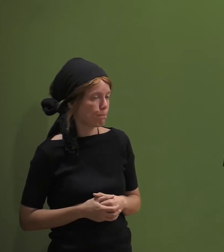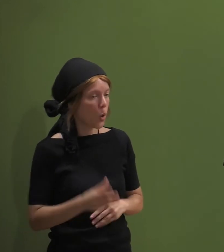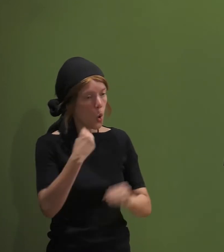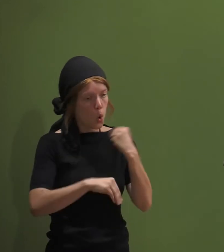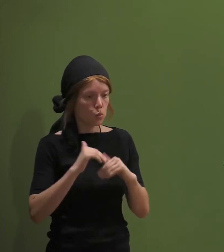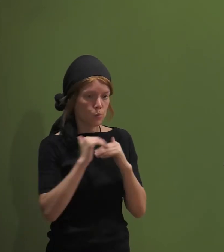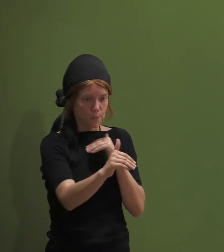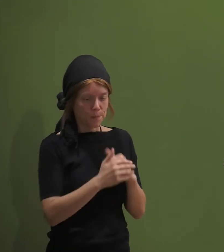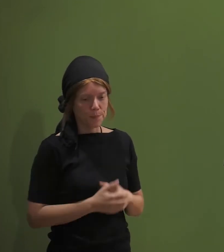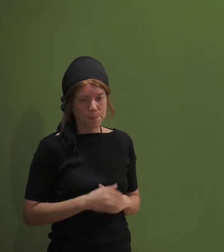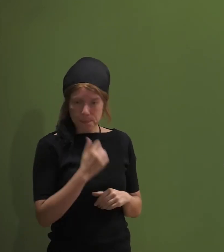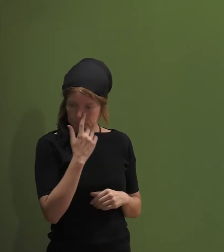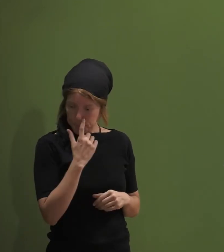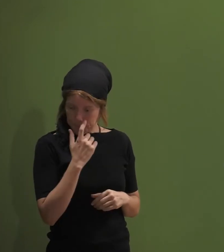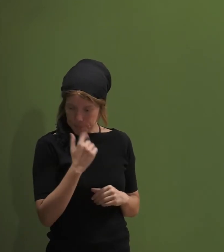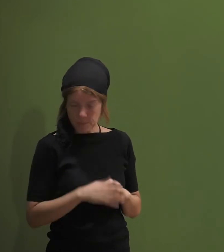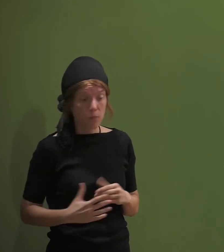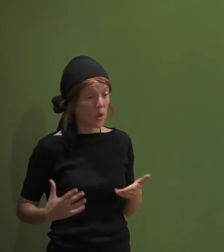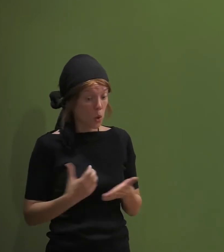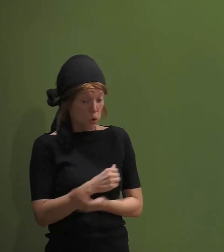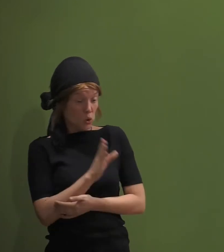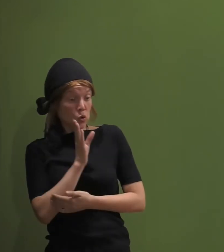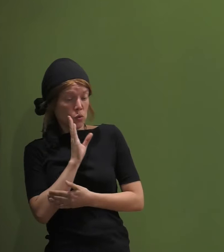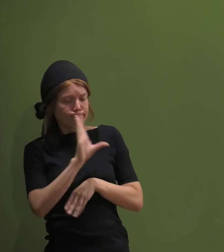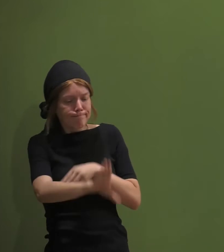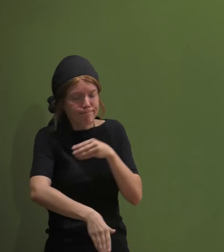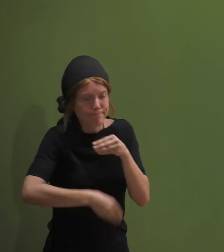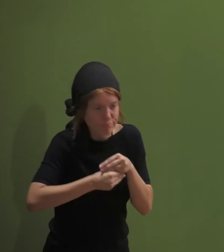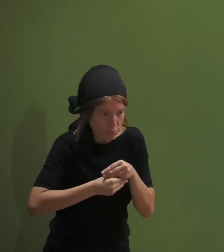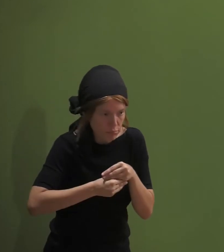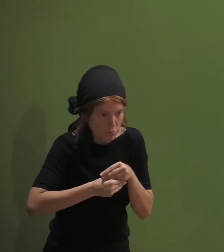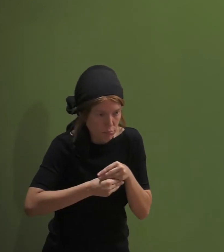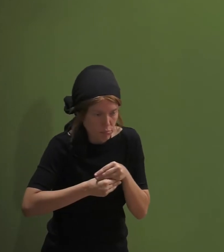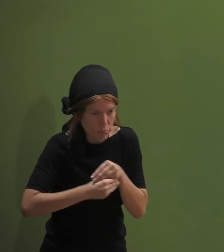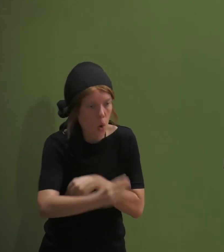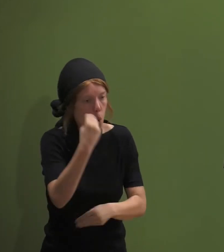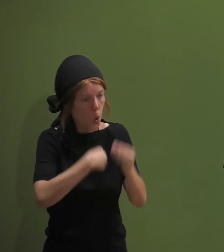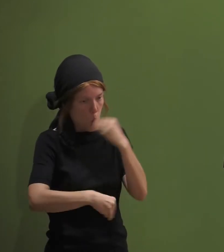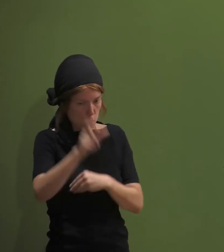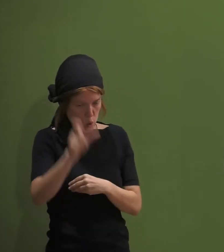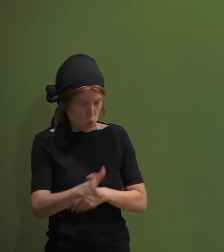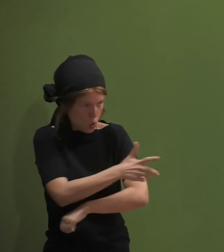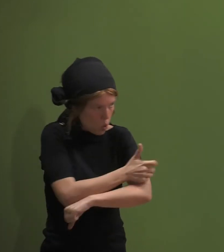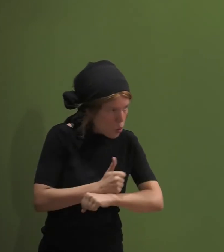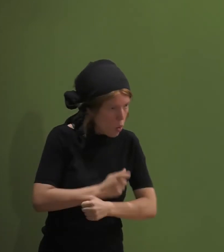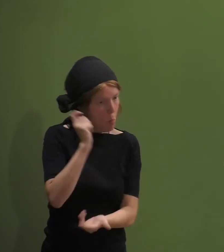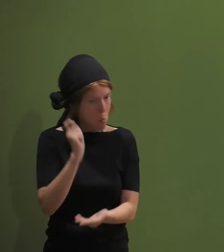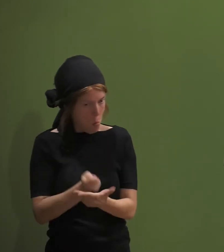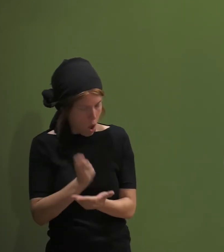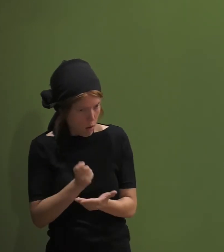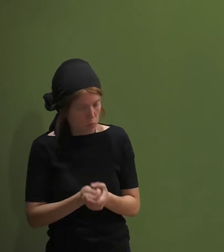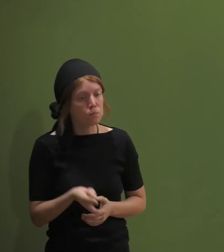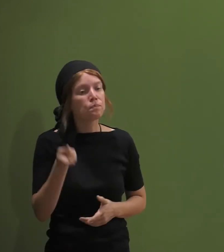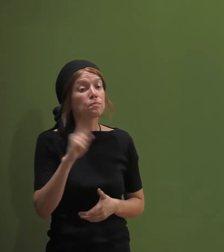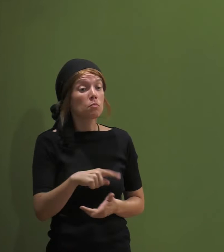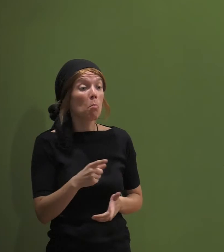Consumo sostenible. Todo lo anterior necesita complementarse con el último eslabón de la cadena, el consumidor, ciudadano, pagador y